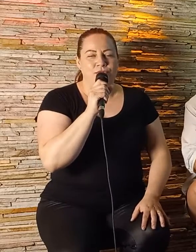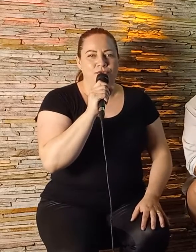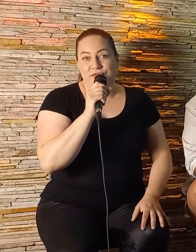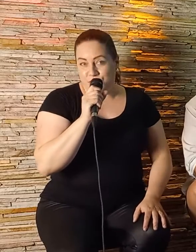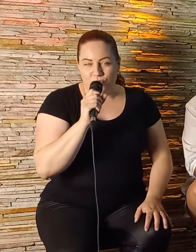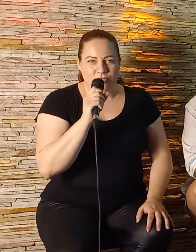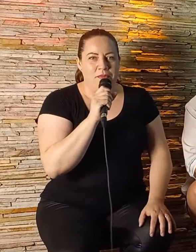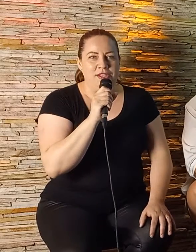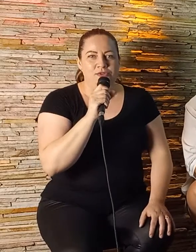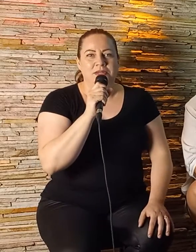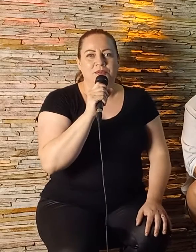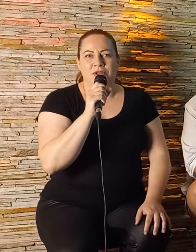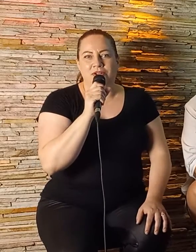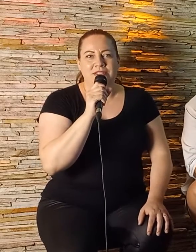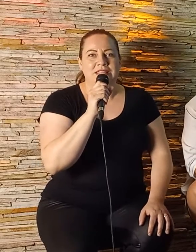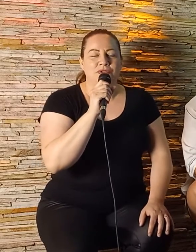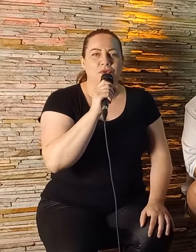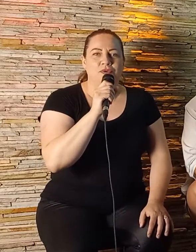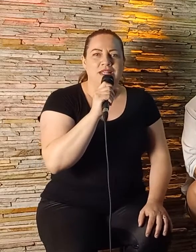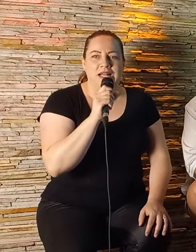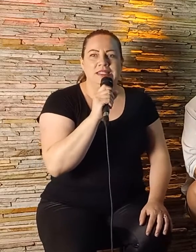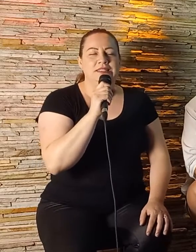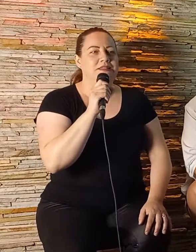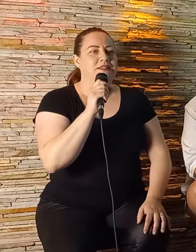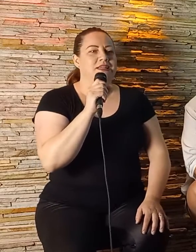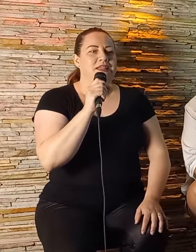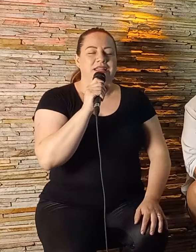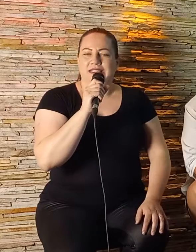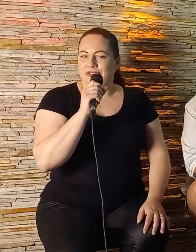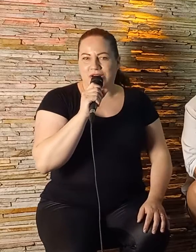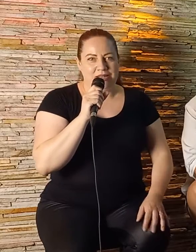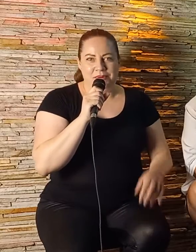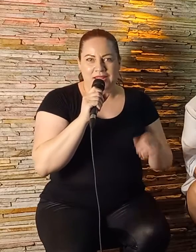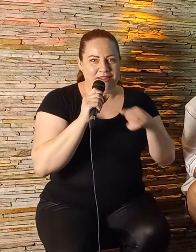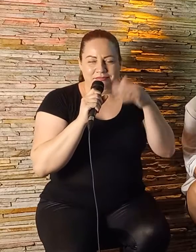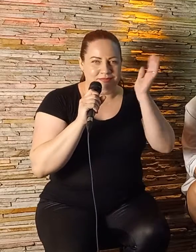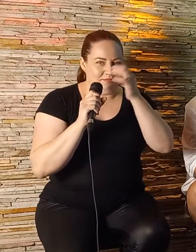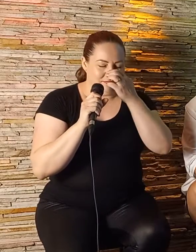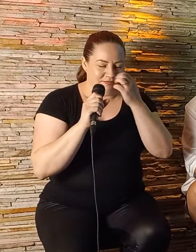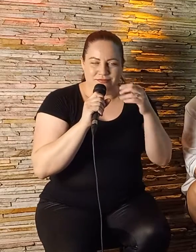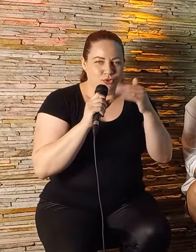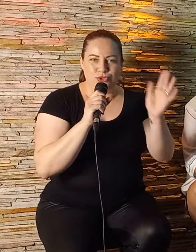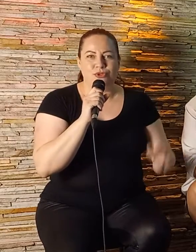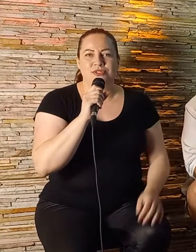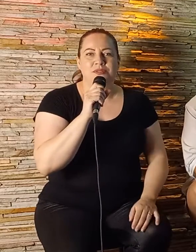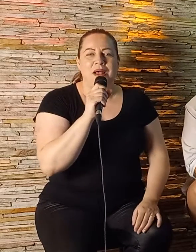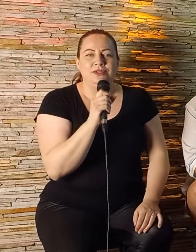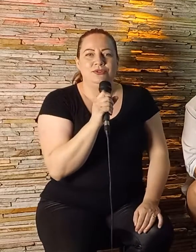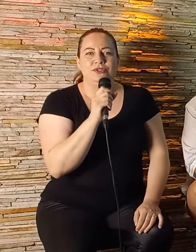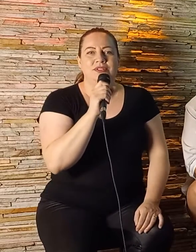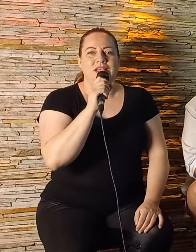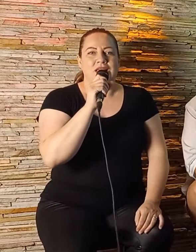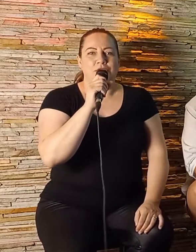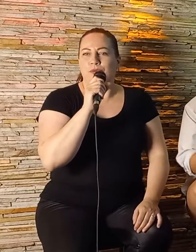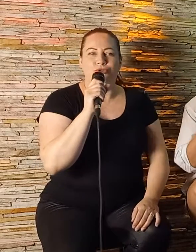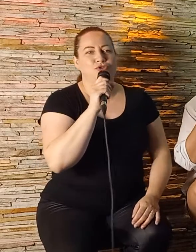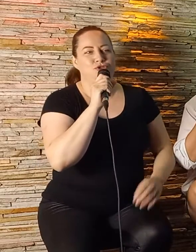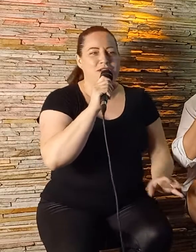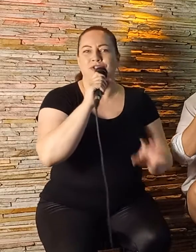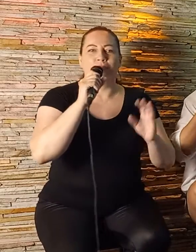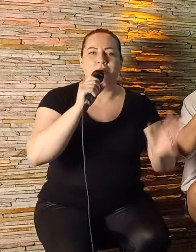trabalho Unicsul atualmente no Campus Pelotas aqui sou concursada já trabalhei muitos outros espaços